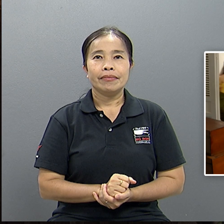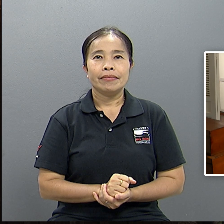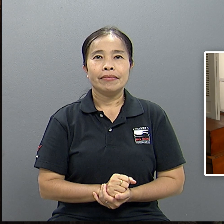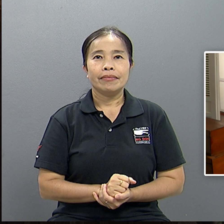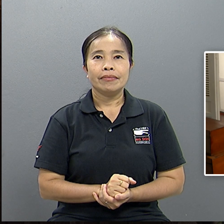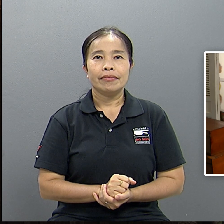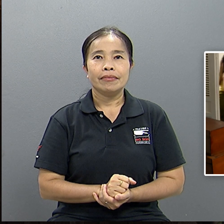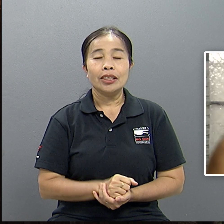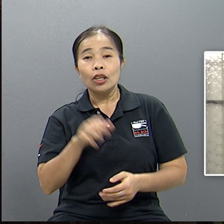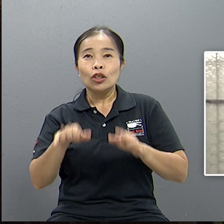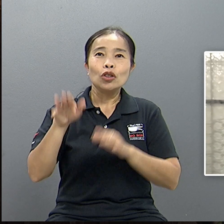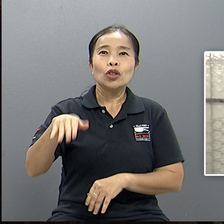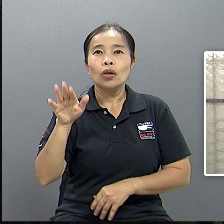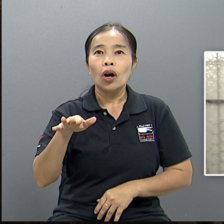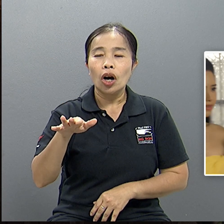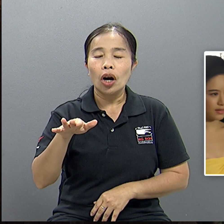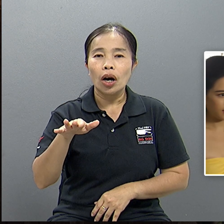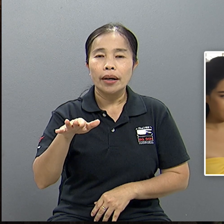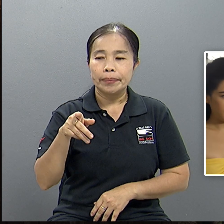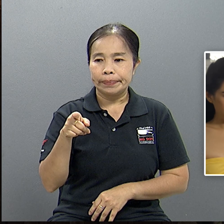คุณกรุ่นเจ้าค้าคุณกรุ่น